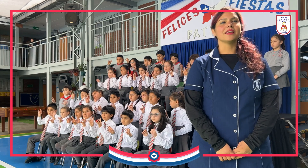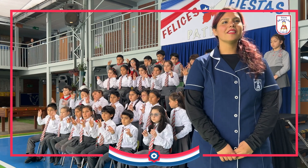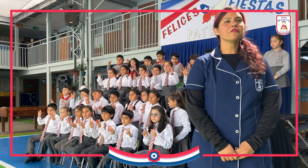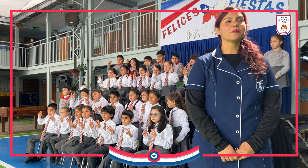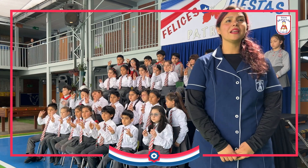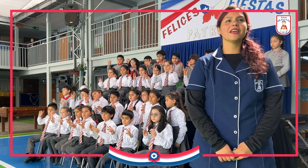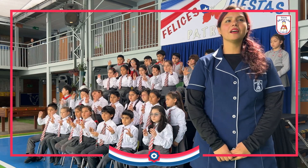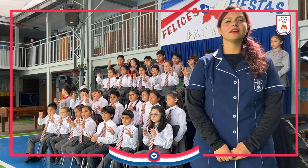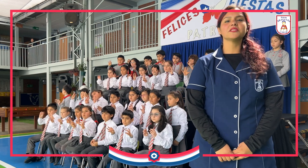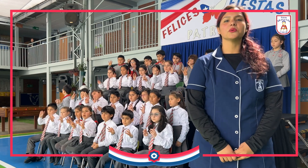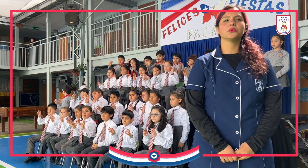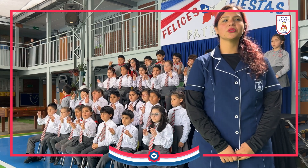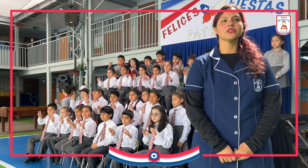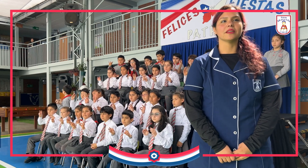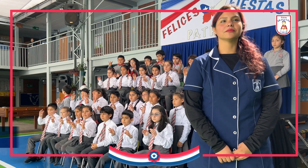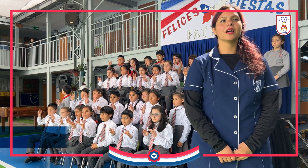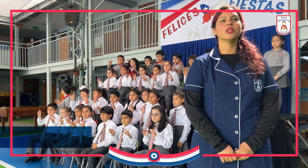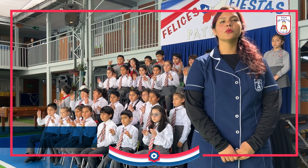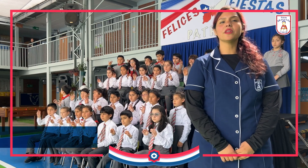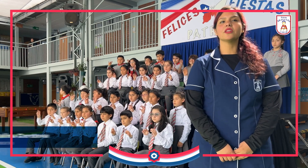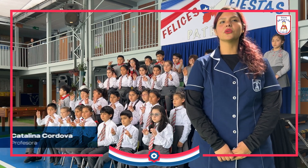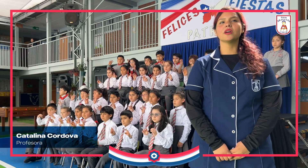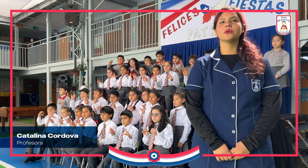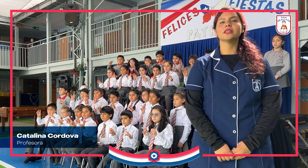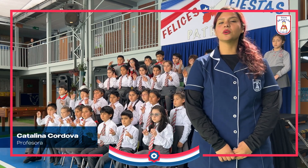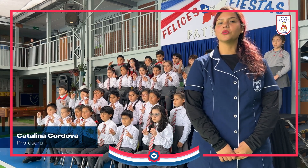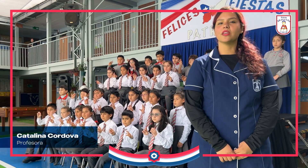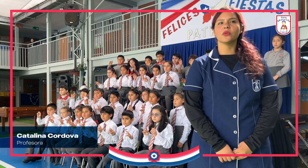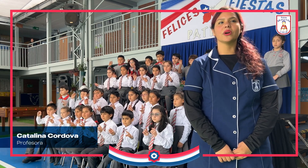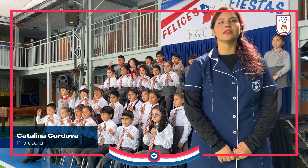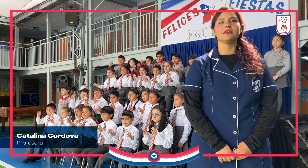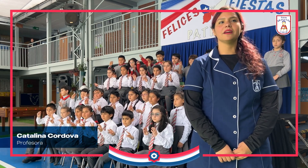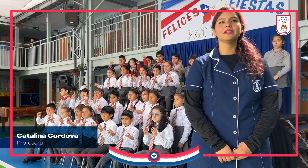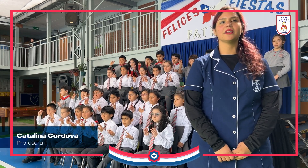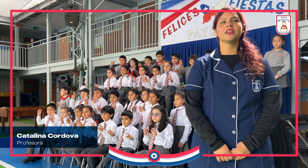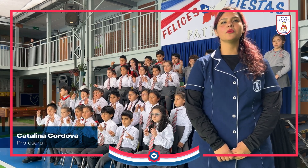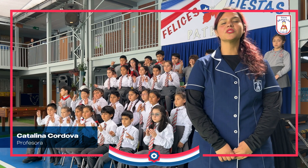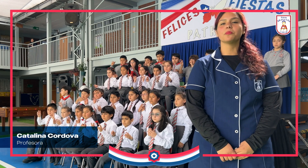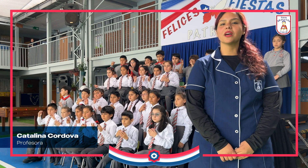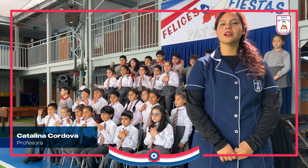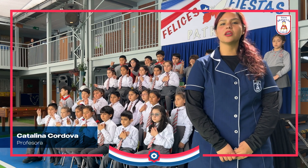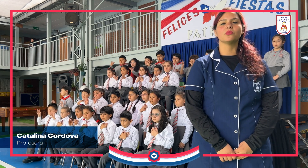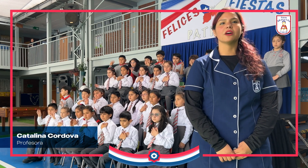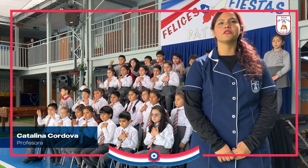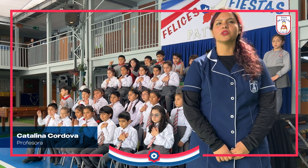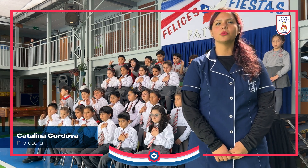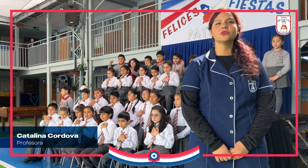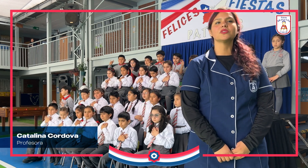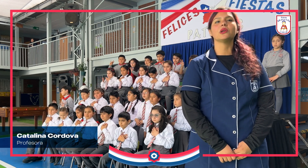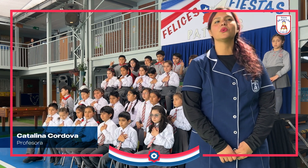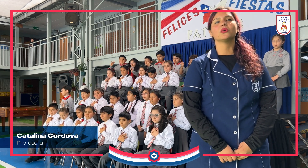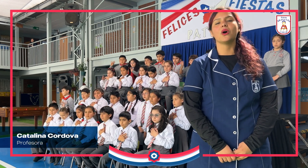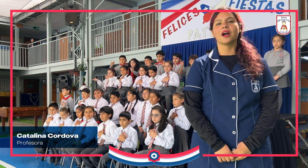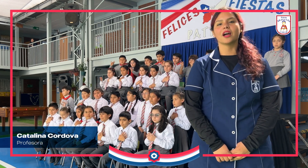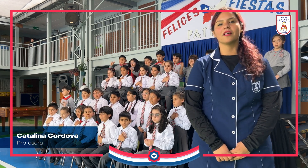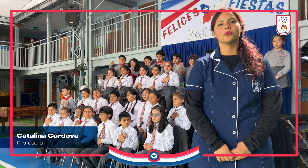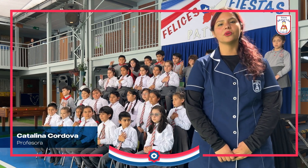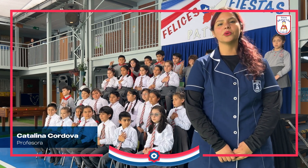Querida familia del segundo C, a nombre de toda nuestra comunidad educativa, queremos enviarle un afectuoso saludo a cada uno de